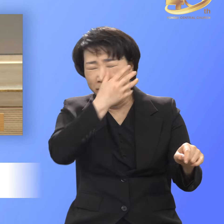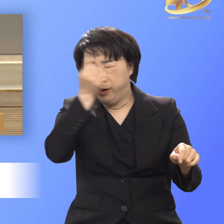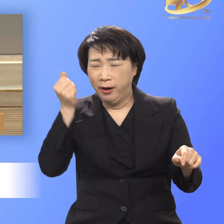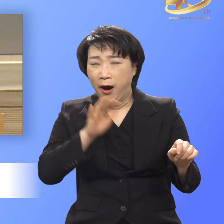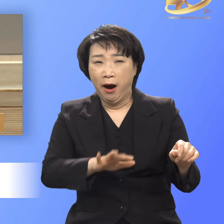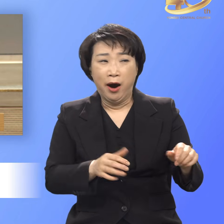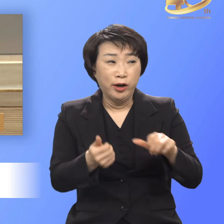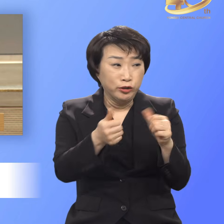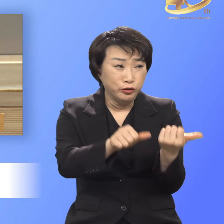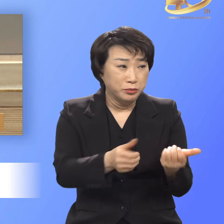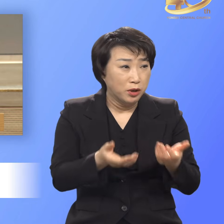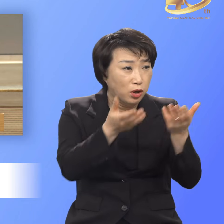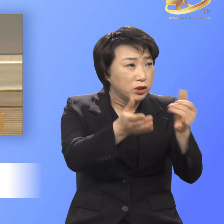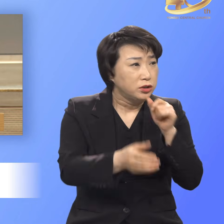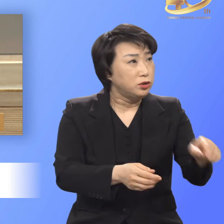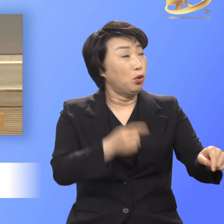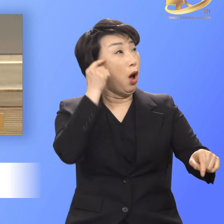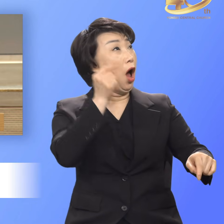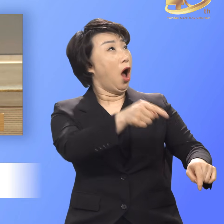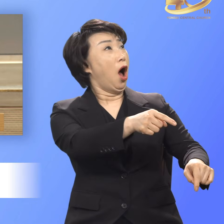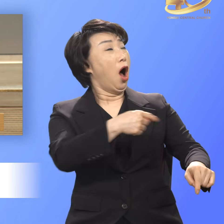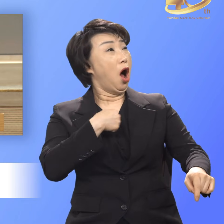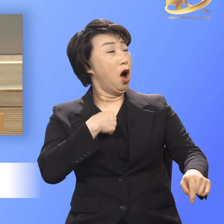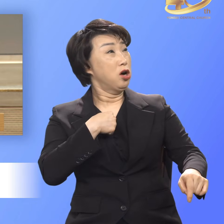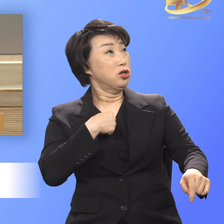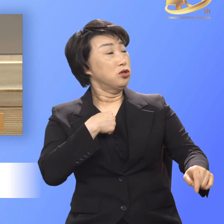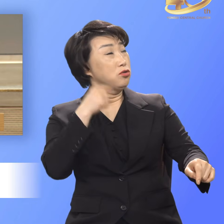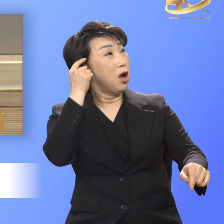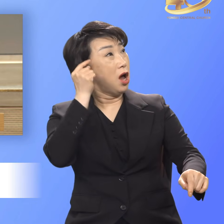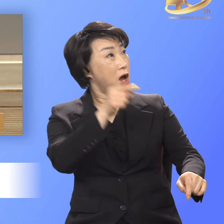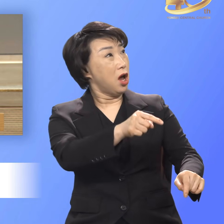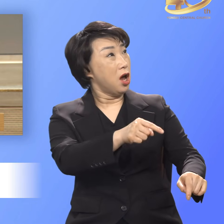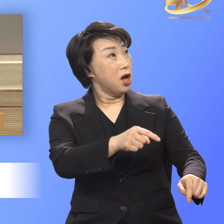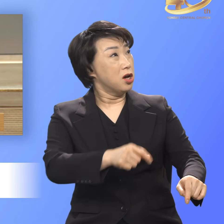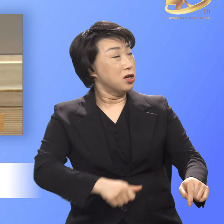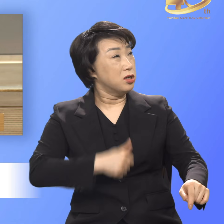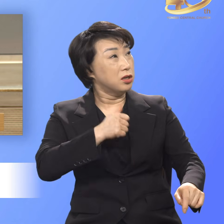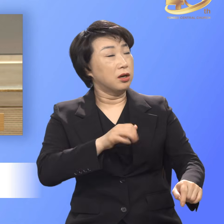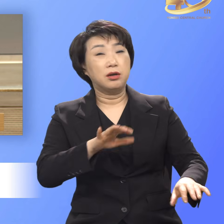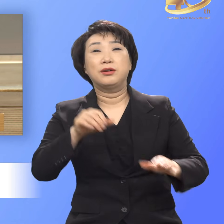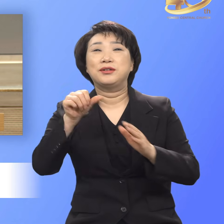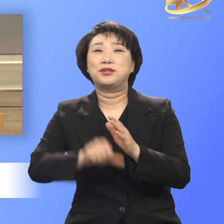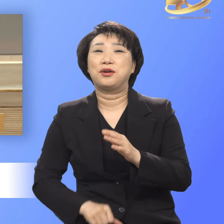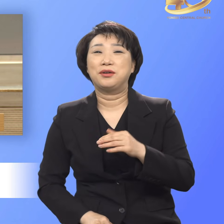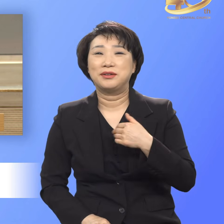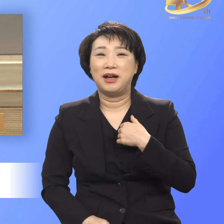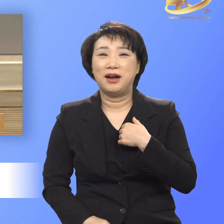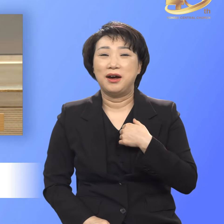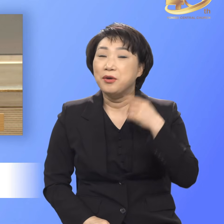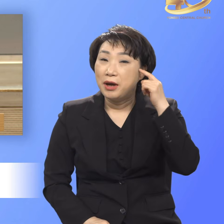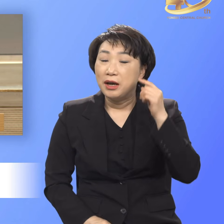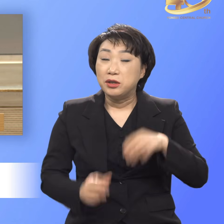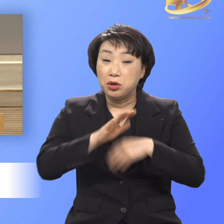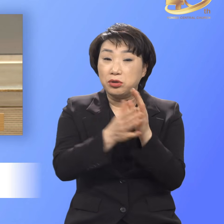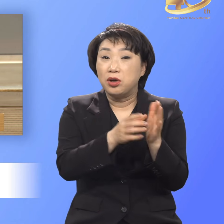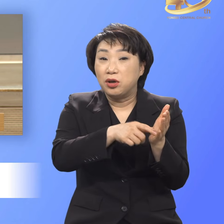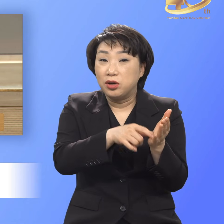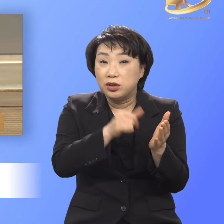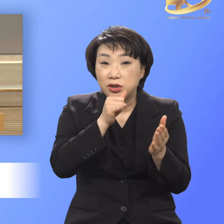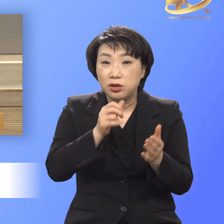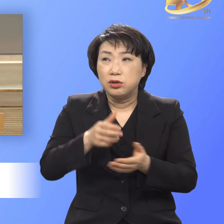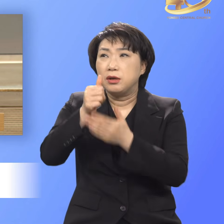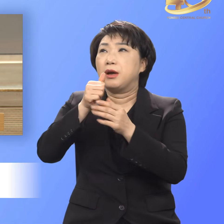몰두고 죽음에 넘겨줘. 네가 그럴 수 있어? 그럼 지는 거예요. 아, 성경에 주님이 그런다고 했어. 주님 말씀이